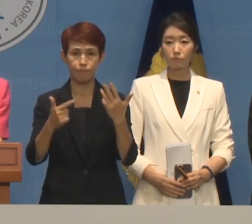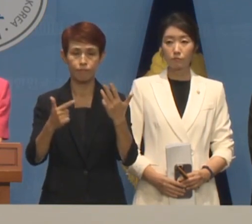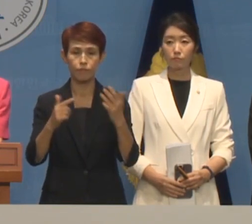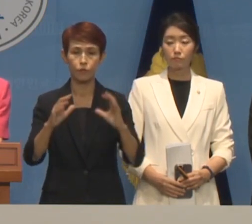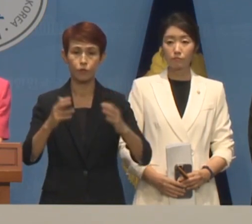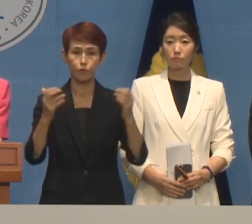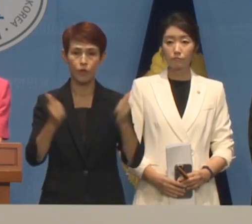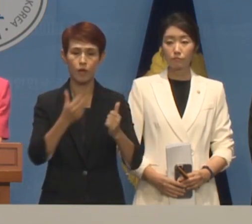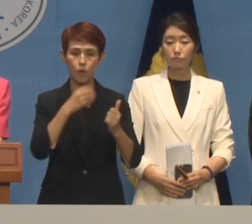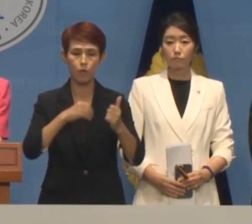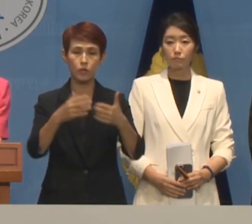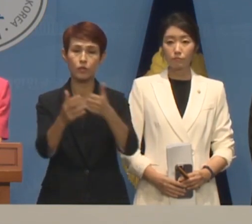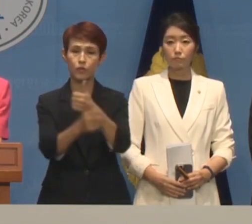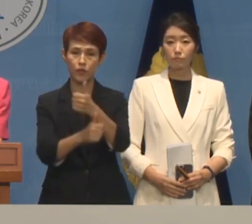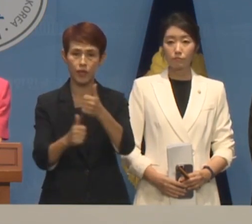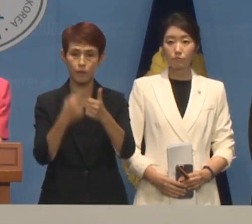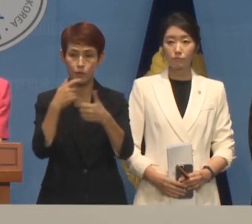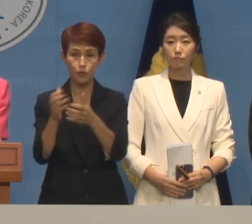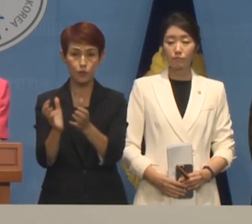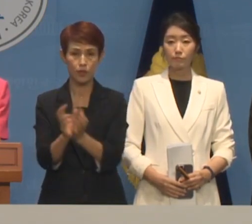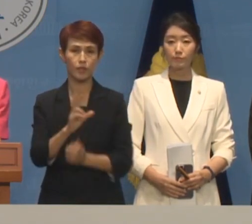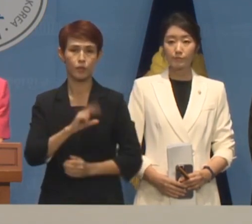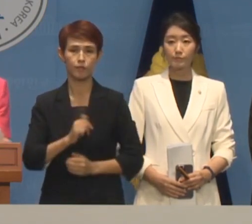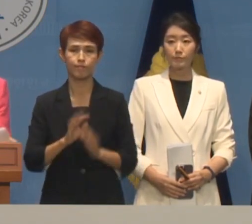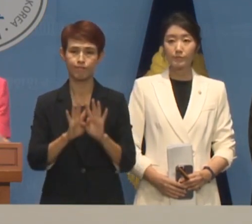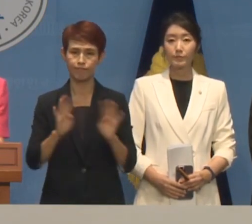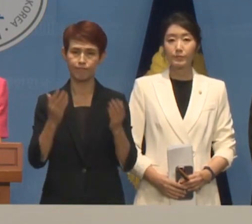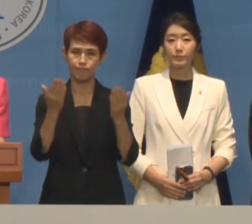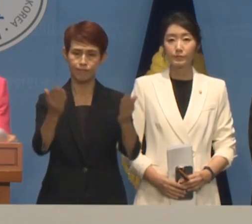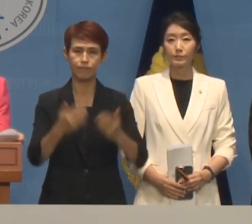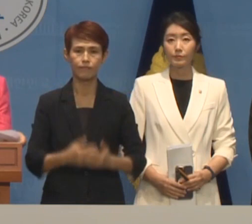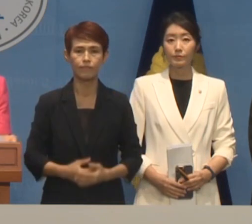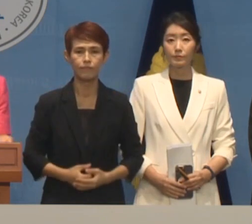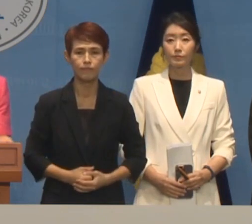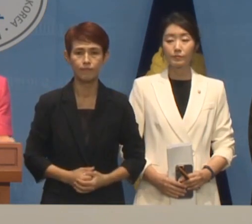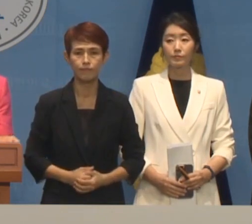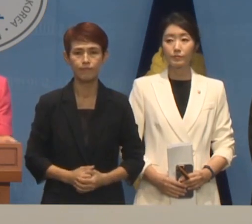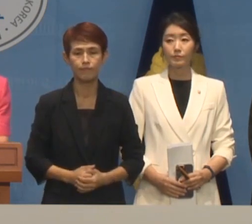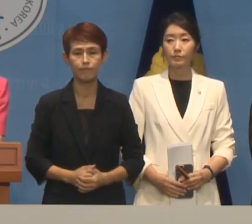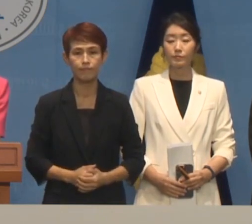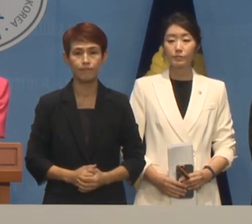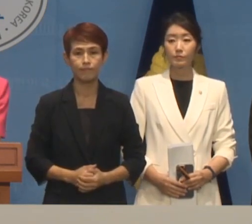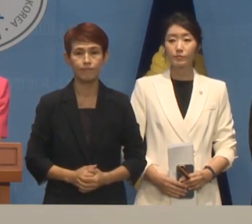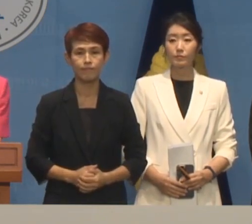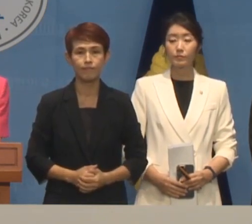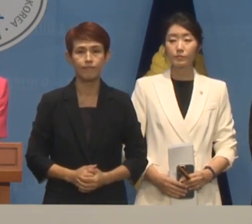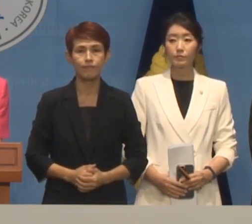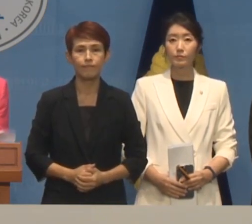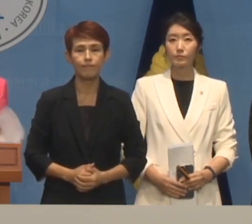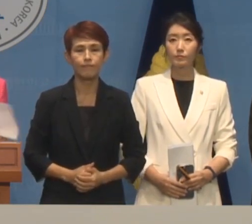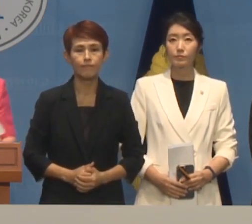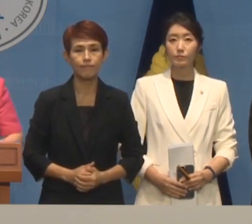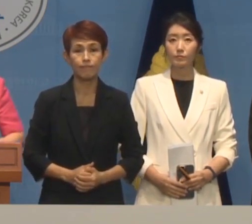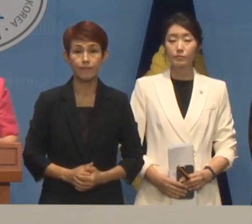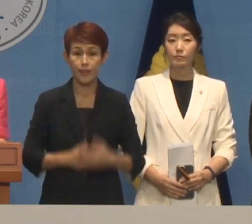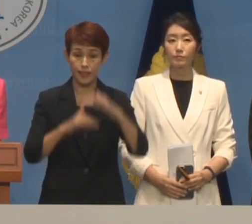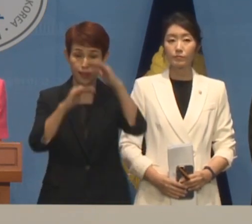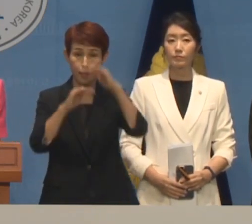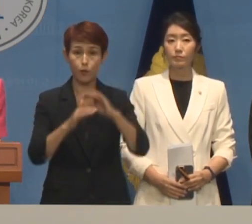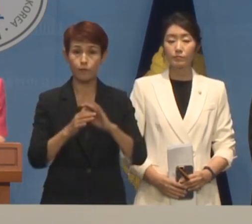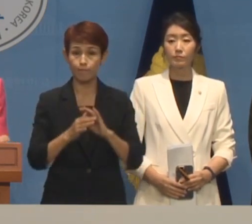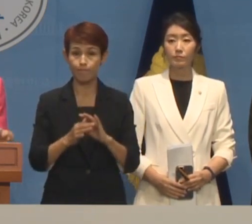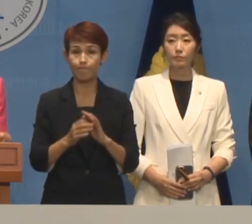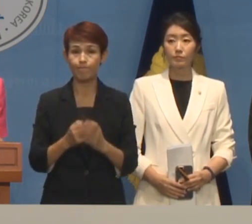국회 보건복지위원회 더불어민주당 의원 일동. 네, 다음으로는 이 사안에